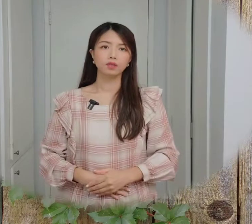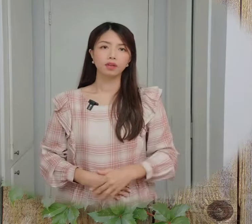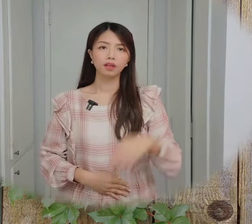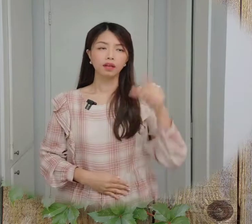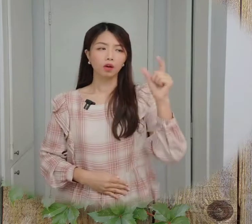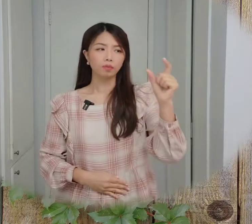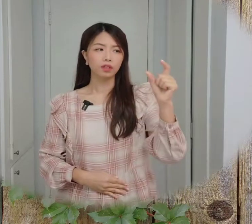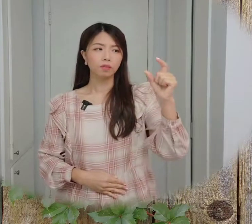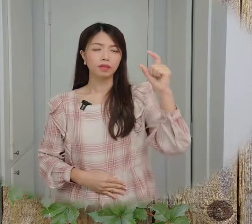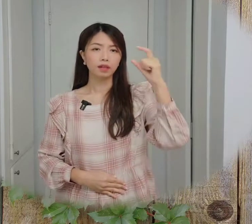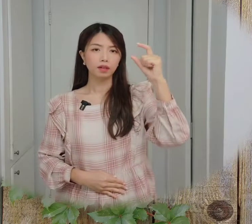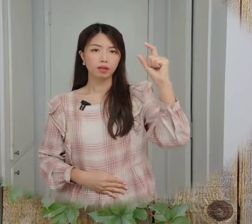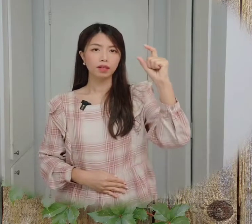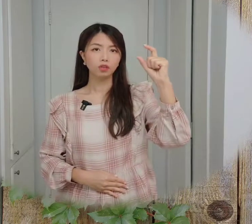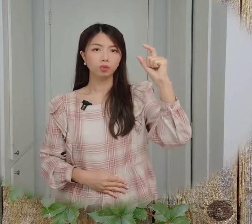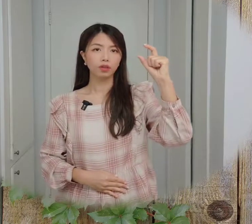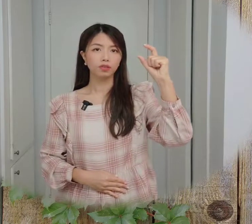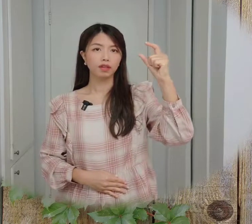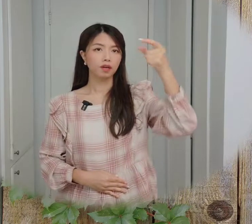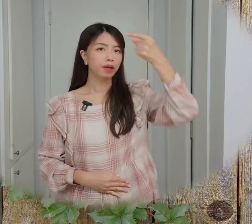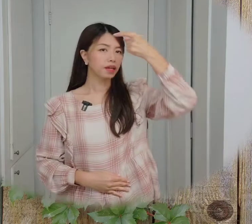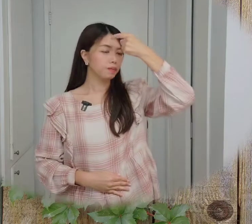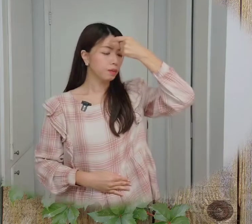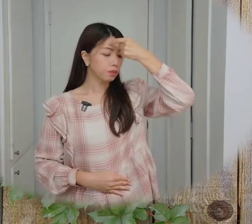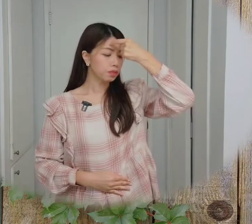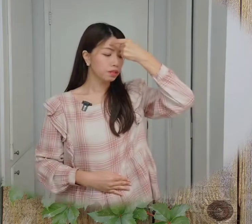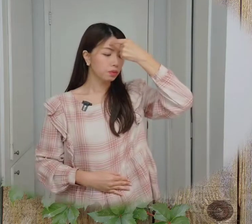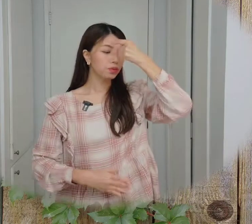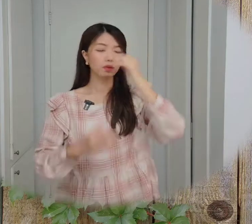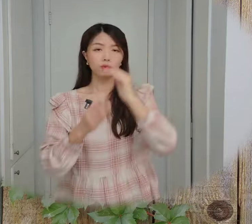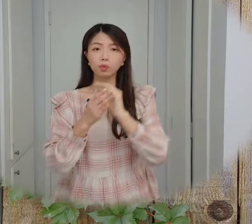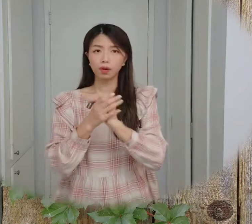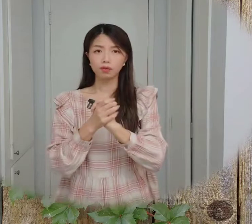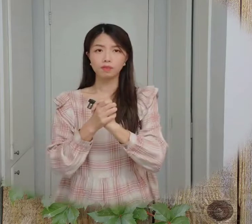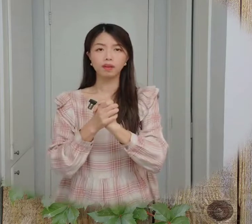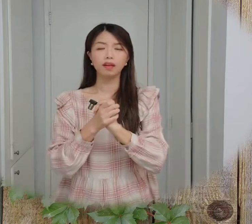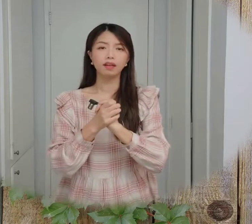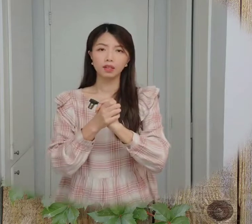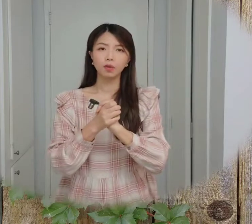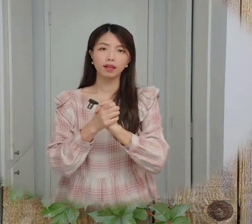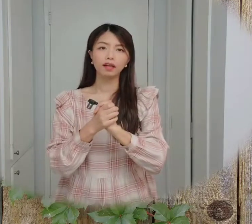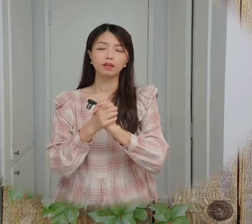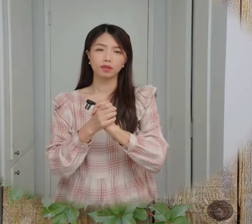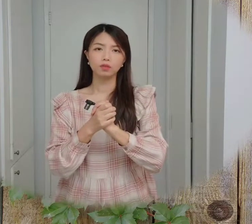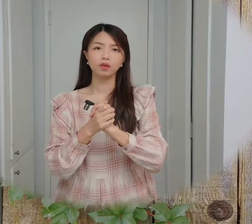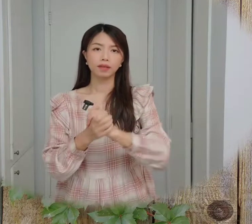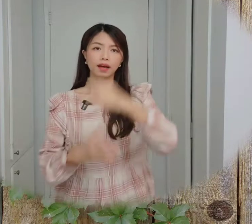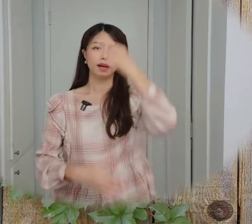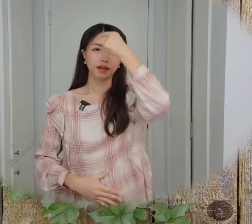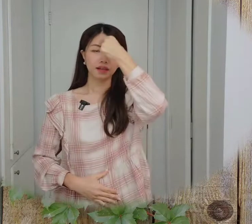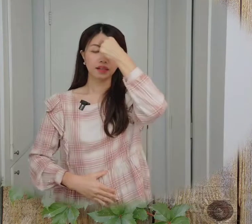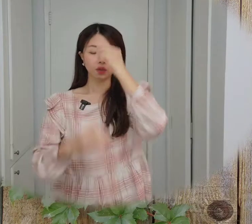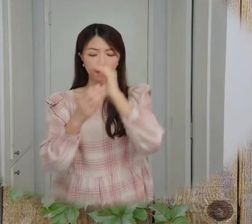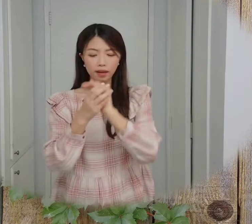뜻의 수어는 엄지검지를 이렇게 살짝 구부려 주신 다음에 이마에 붙이시고 그리고 손 모아 주시면 기도하다 이런 뜻의